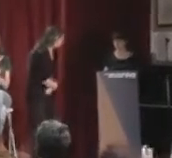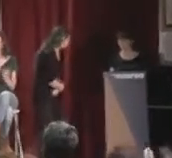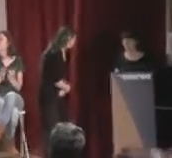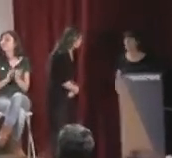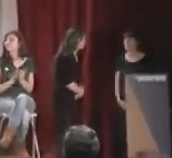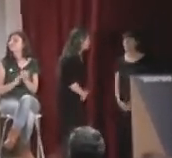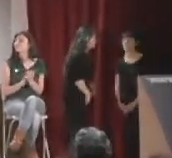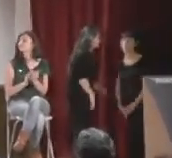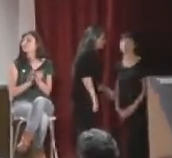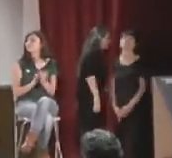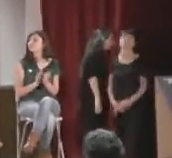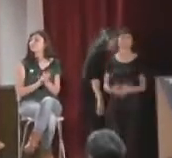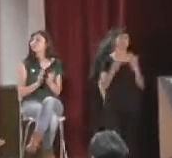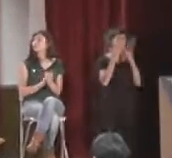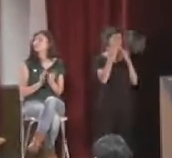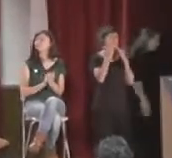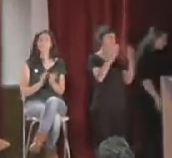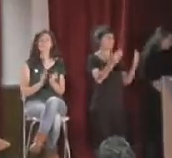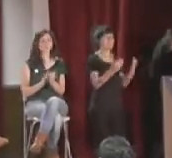Gracias.